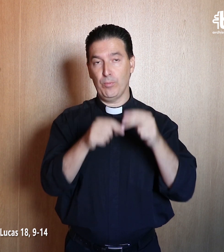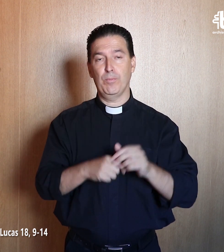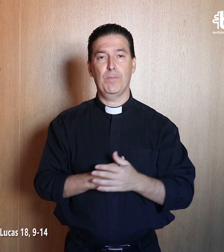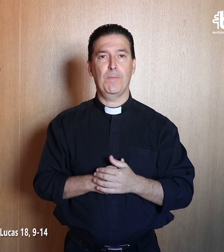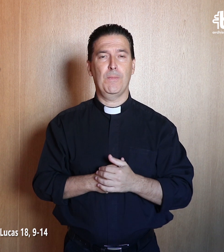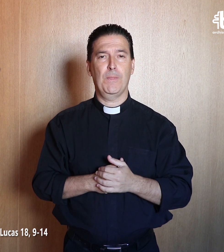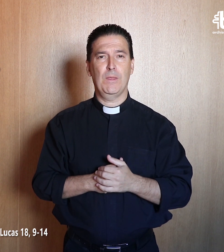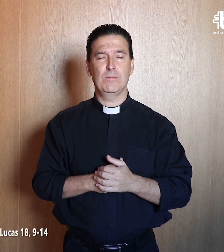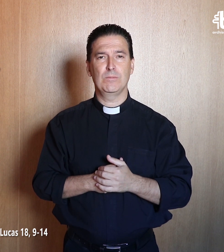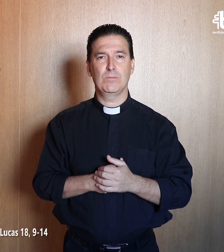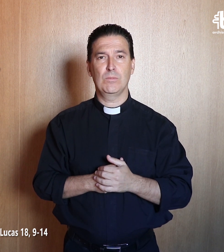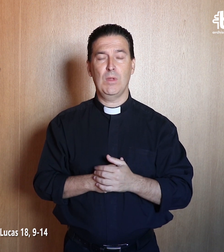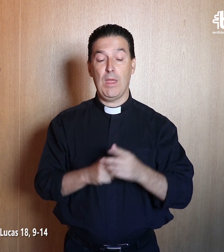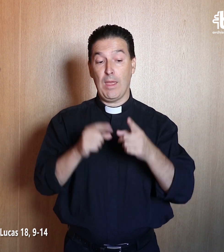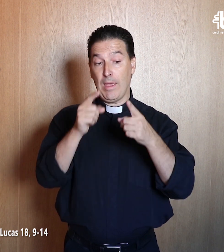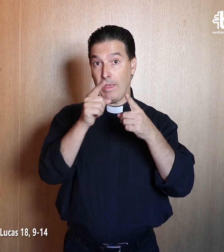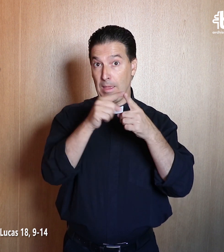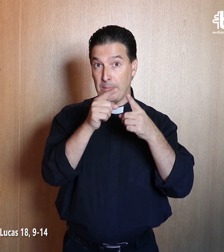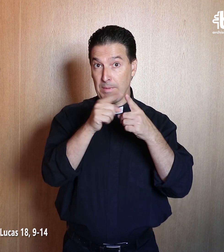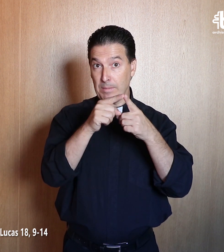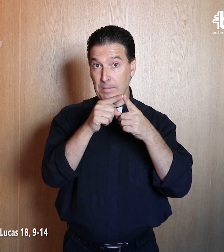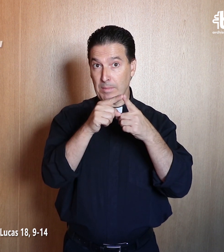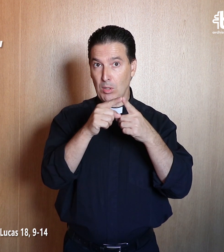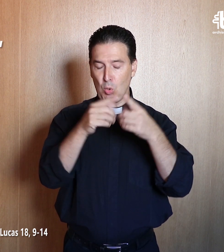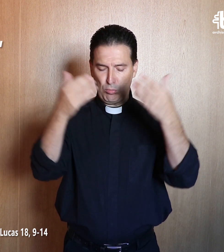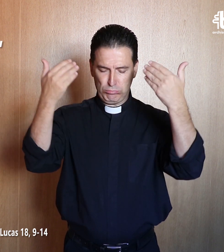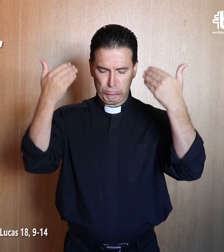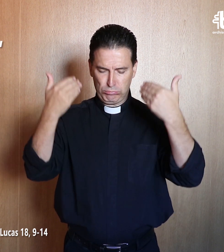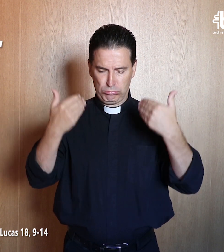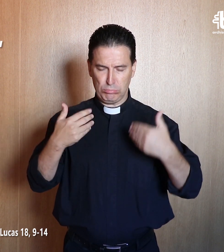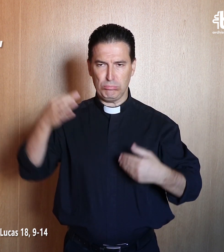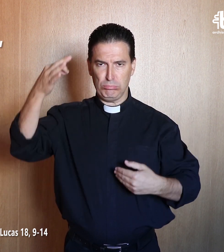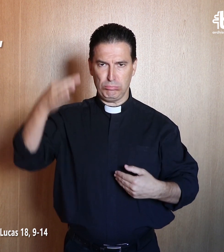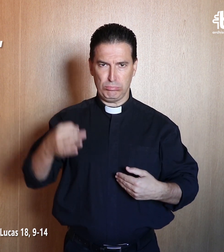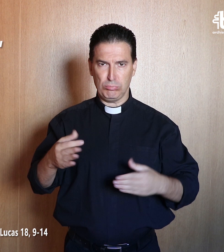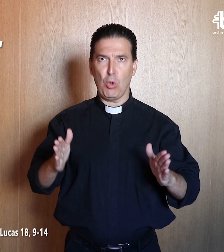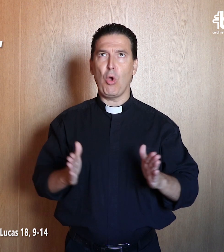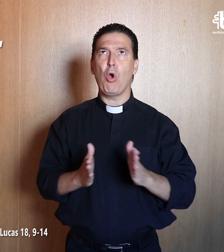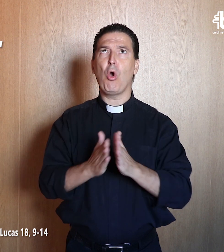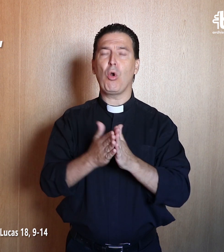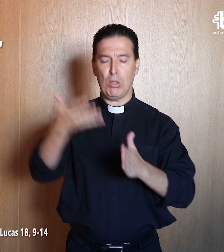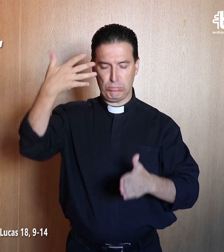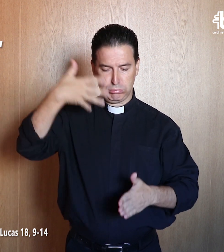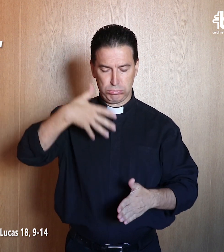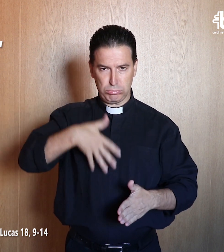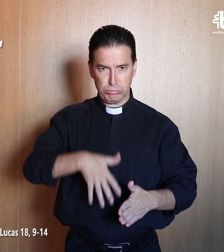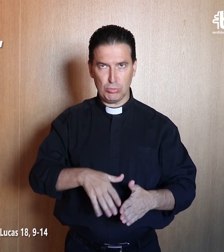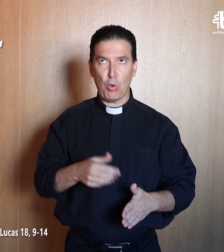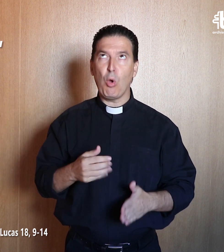el otro publicano. El fariseo, erguido, oraba así en su interior.